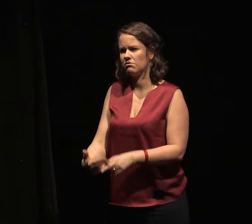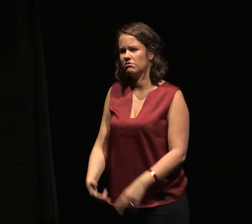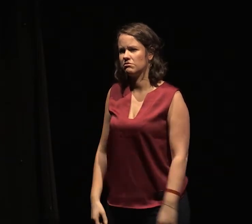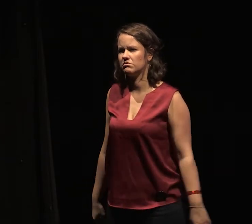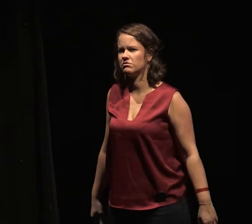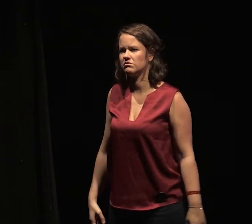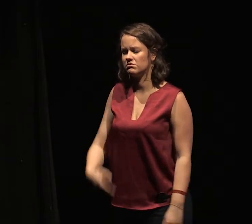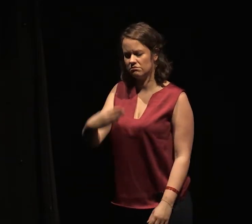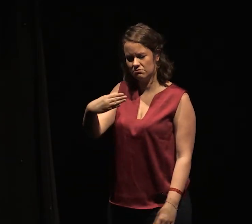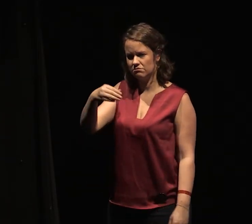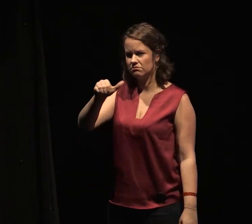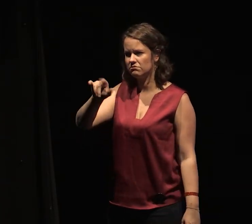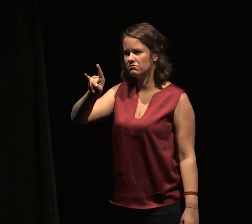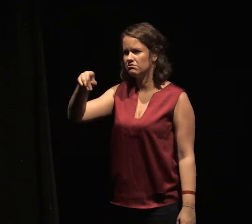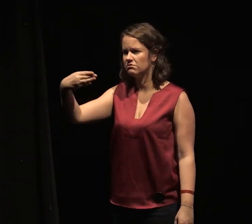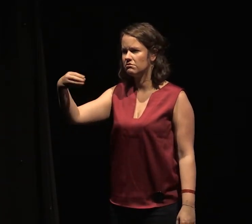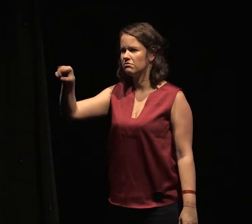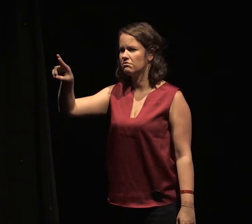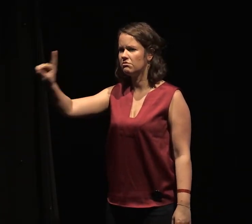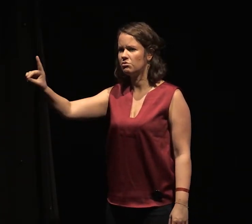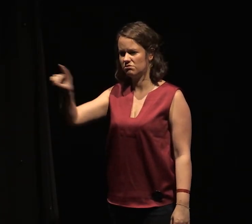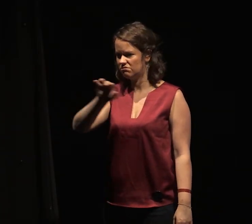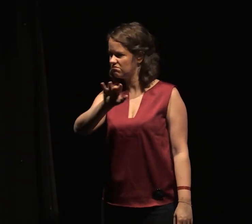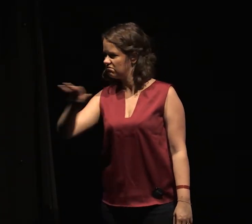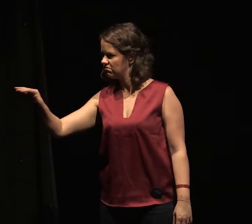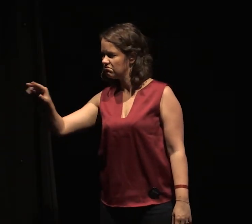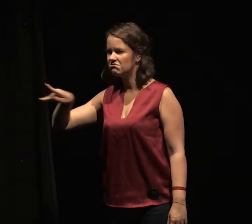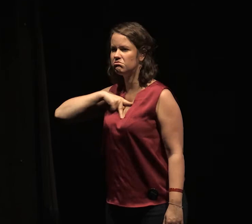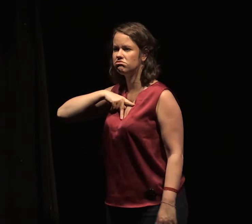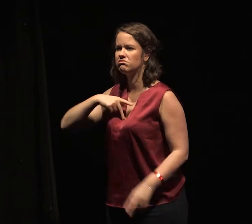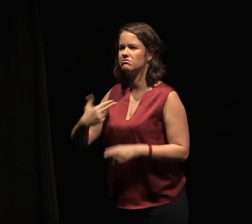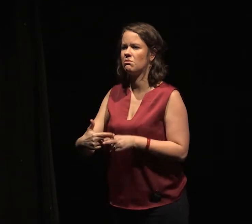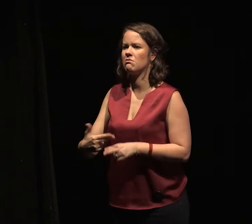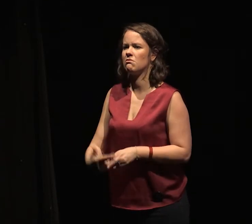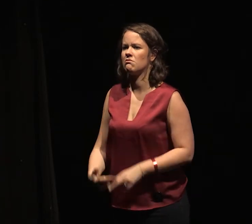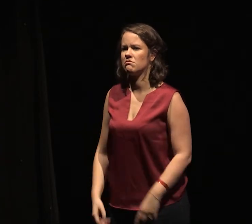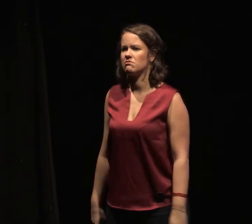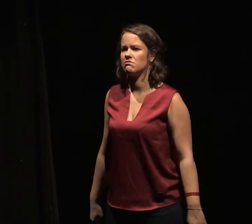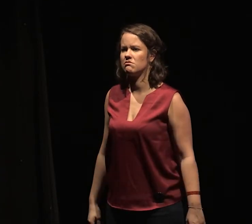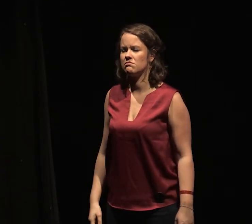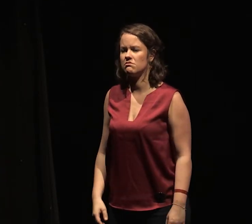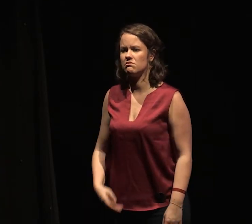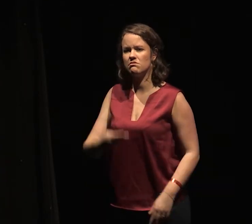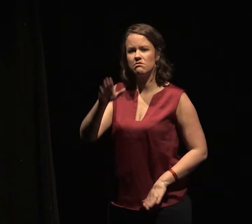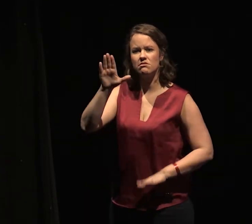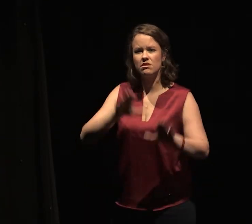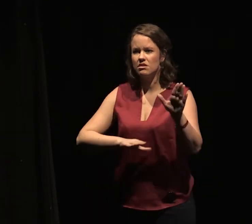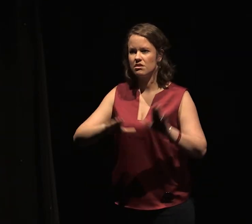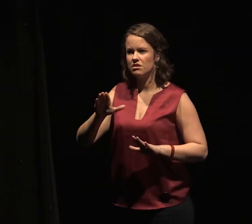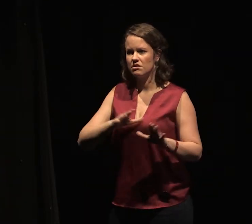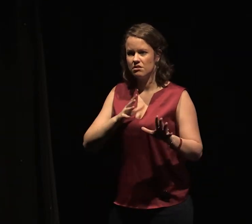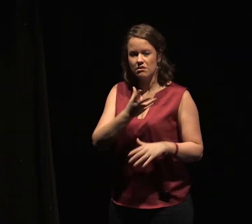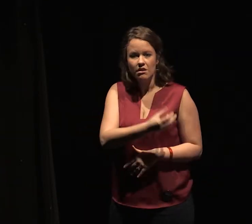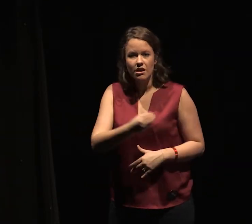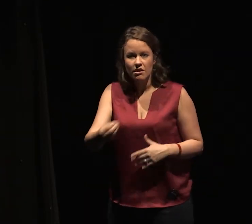lettres horizontales, ce nom m'appartient. Le mime du fou d'amour de l'orphelin